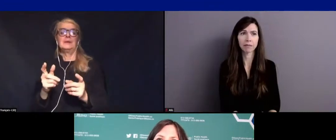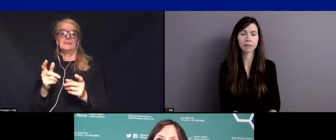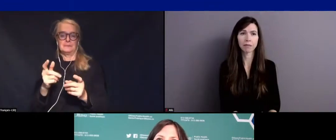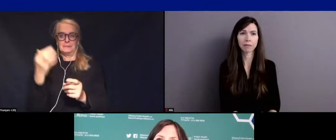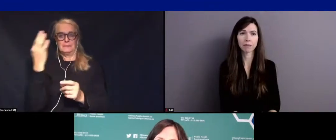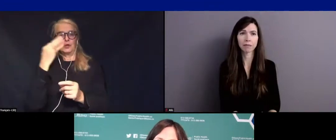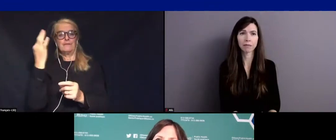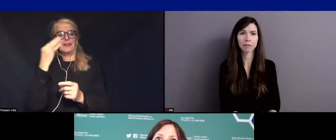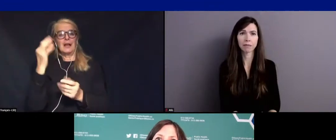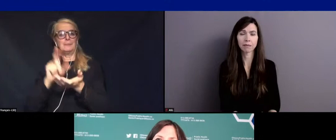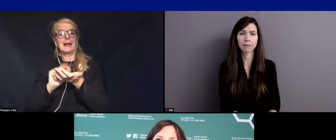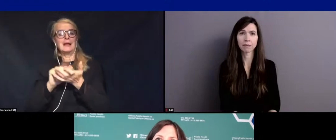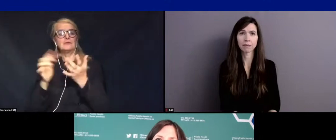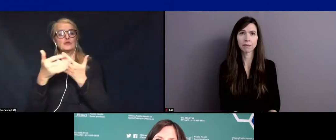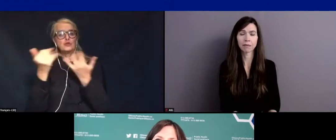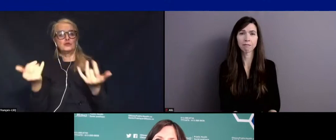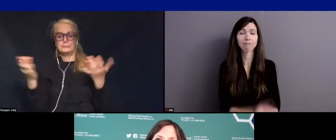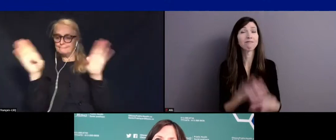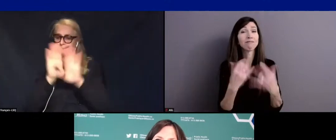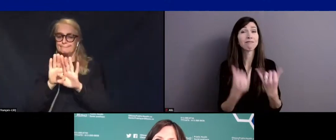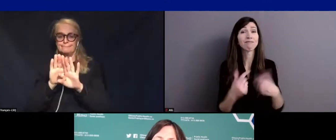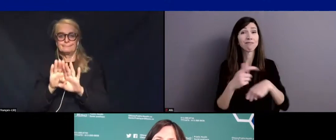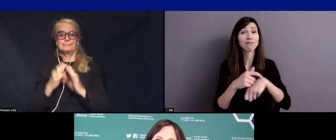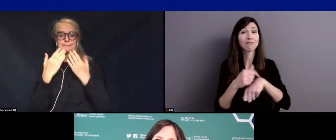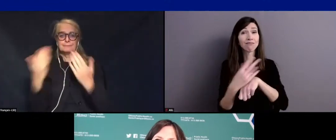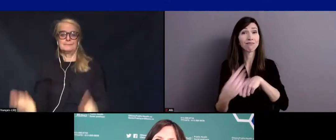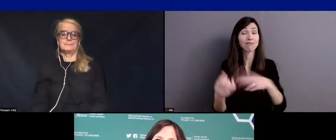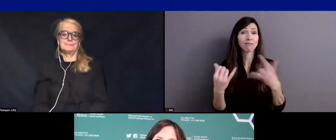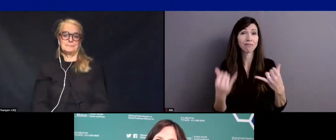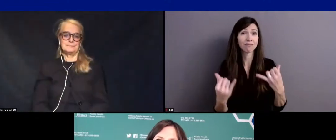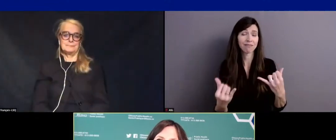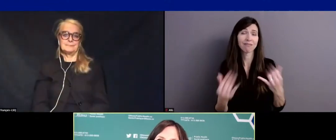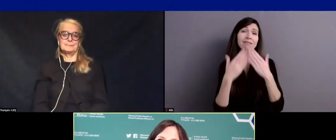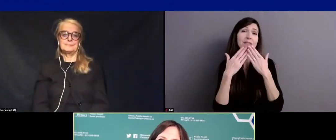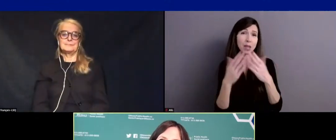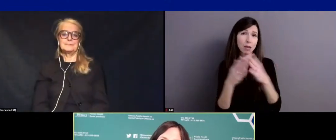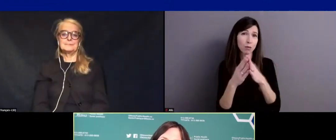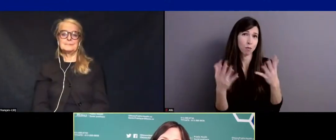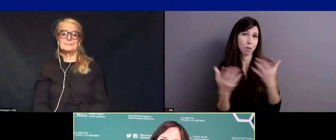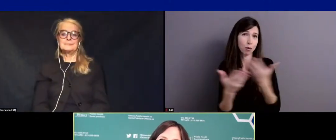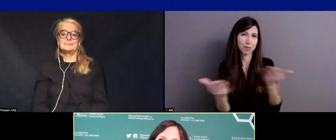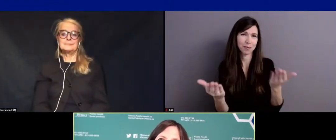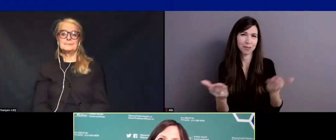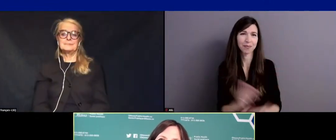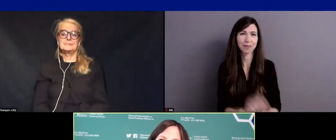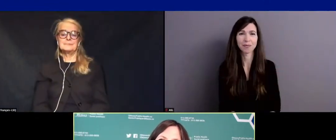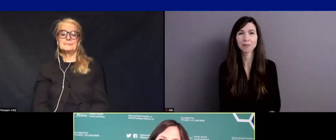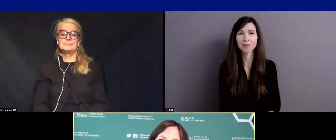d'aujourd'hui. Je vous remercie. That's all the time we have for today. Thank you all very much. Merci. Thank you.